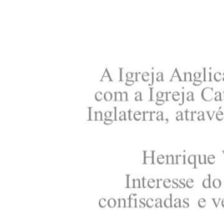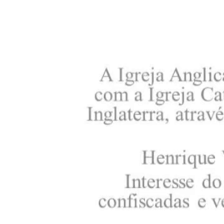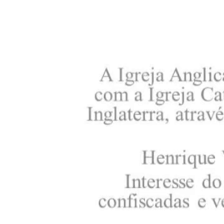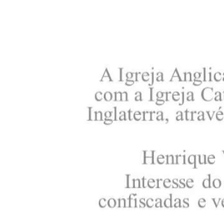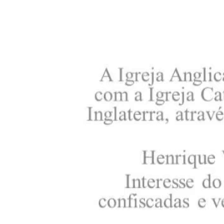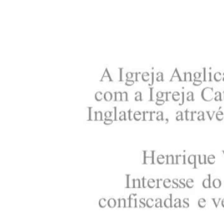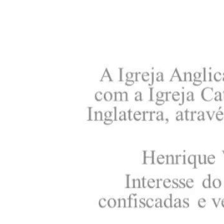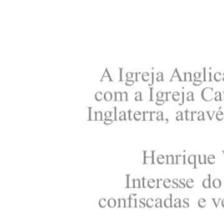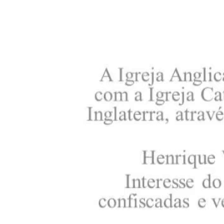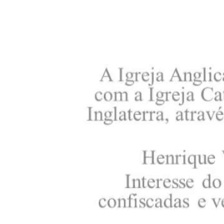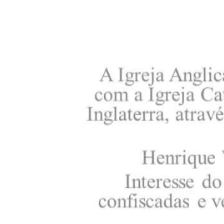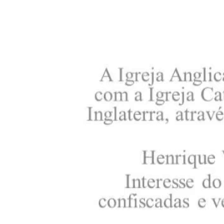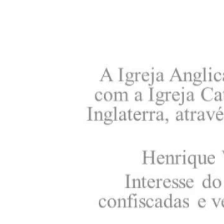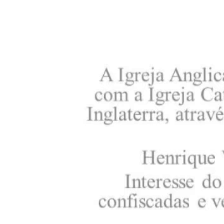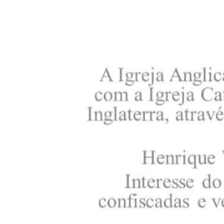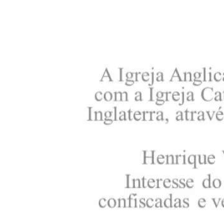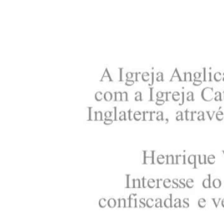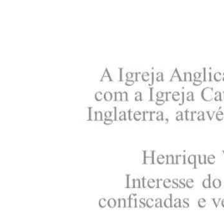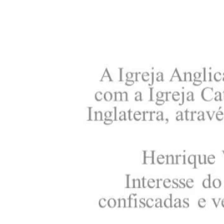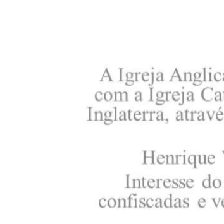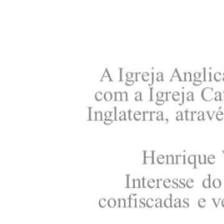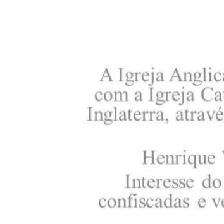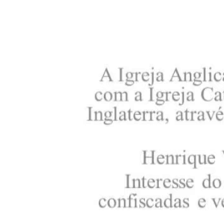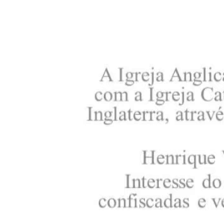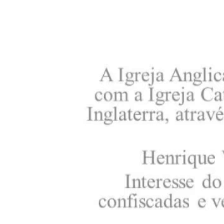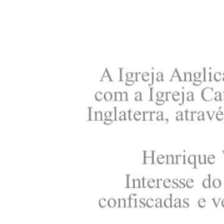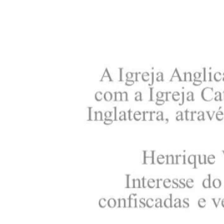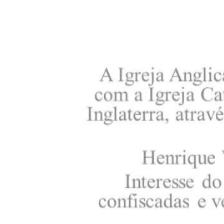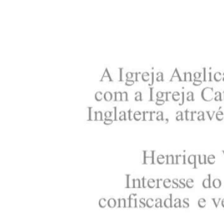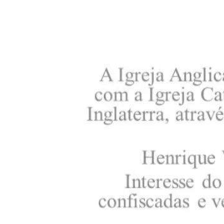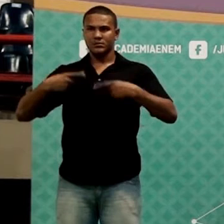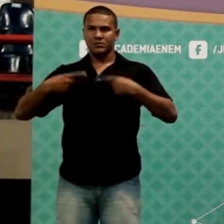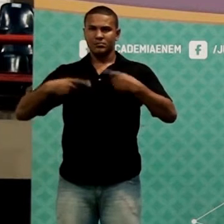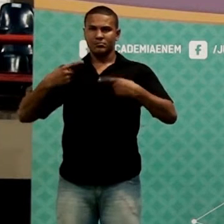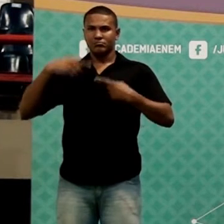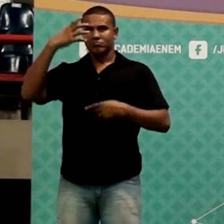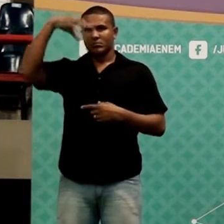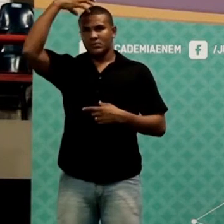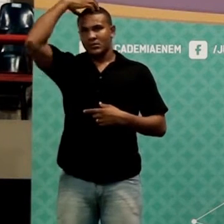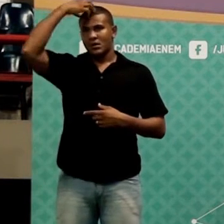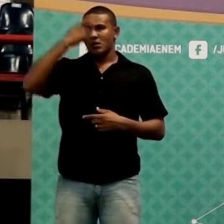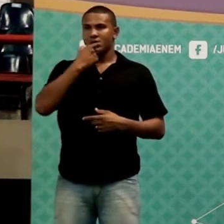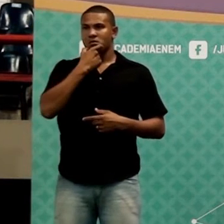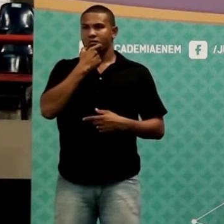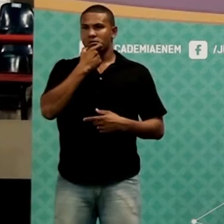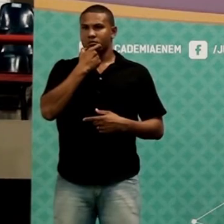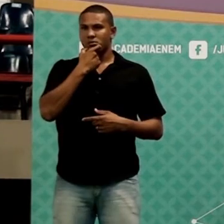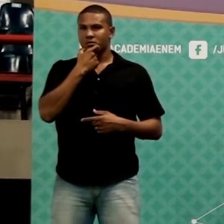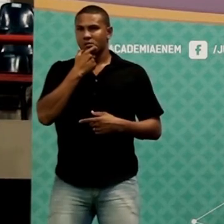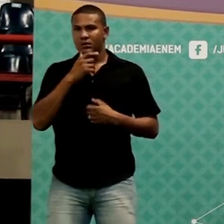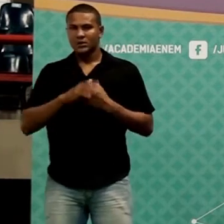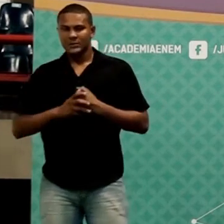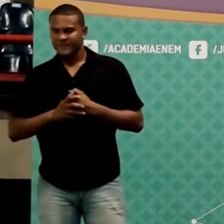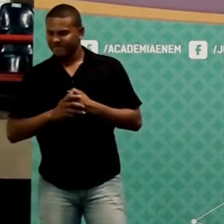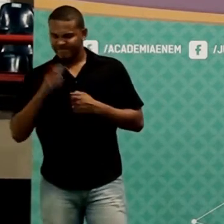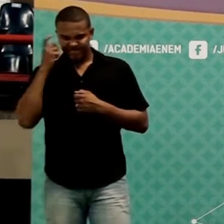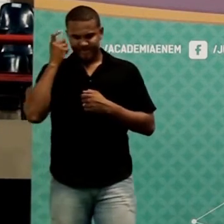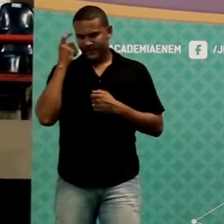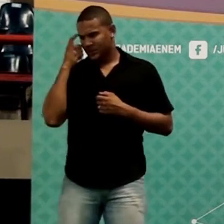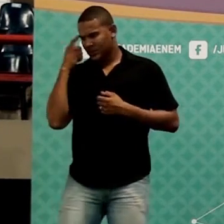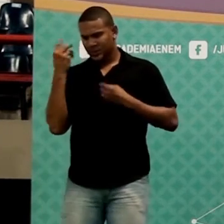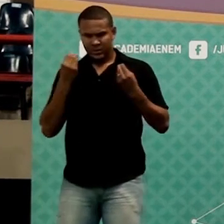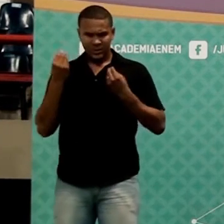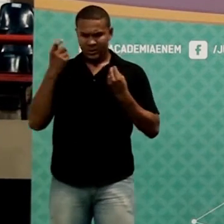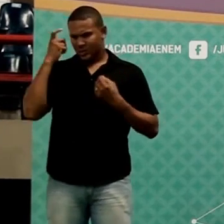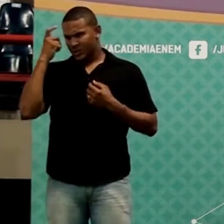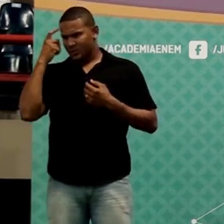tem uma preocupação chamada poder político. O rei da Inglaterra está doido para aumentar o poder dele. E só tem uma